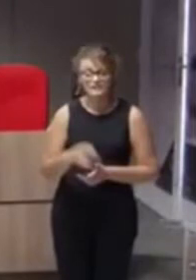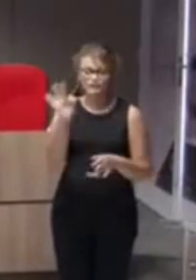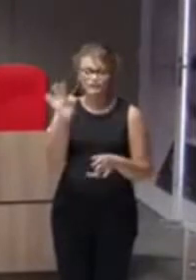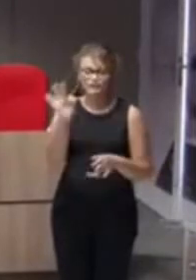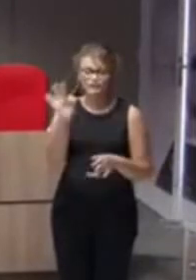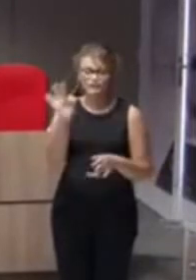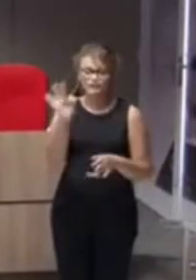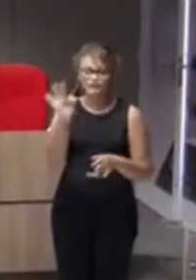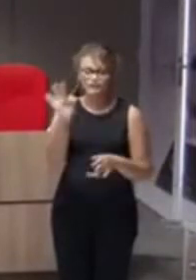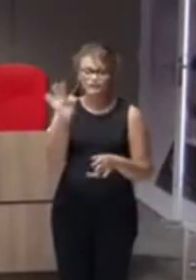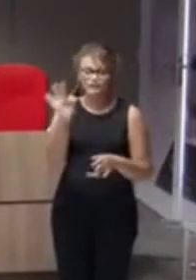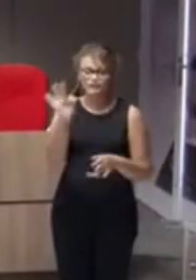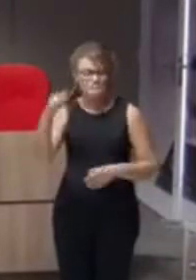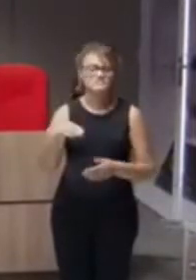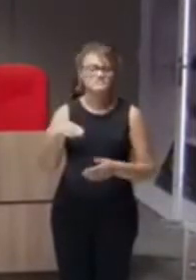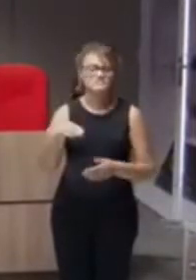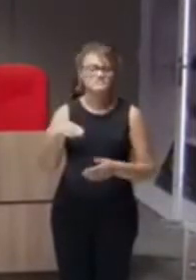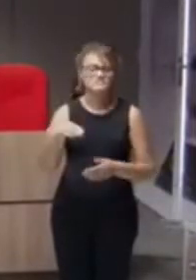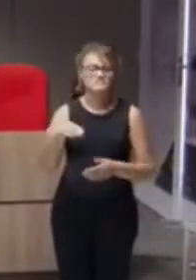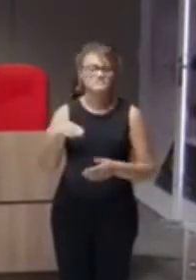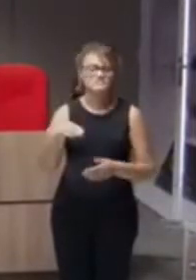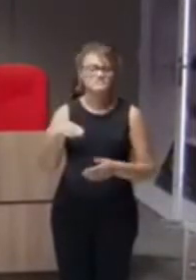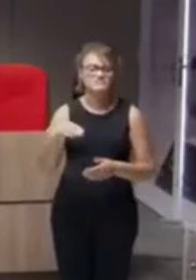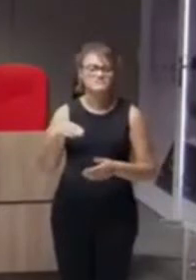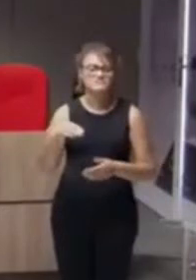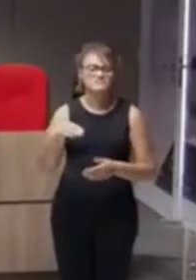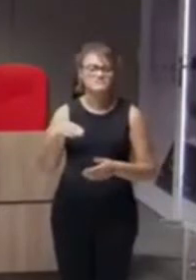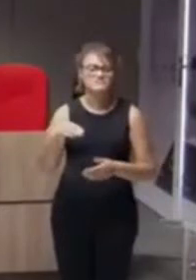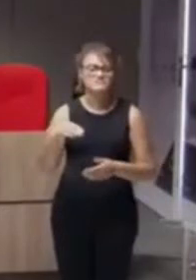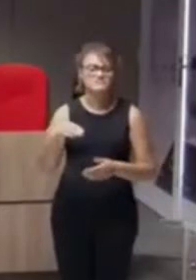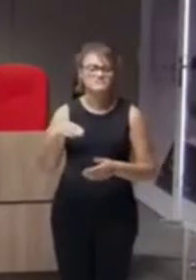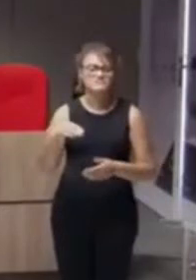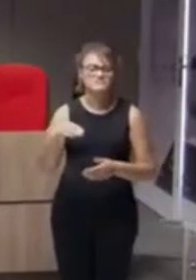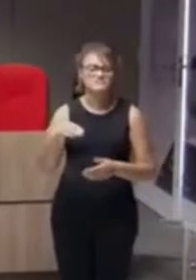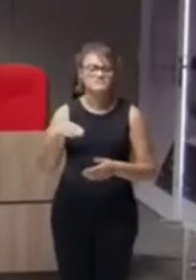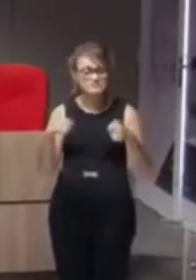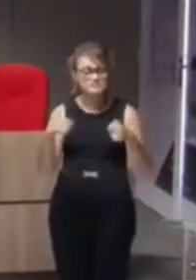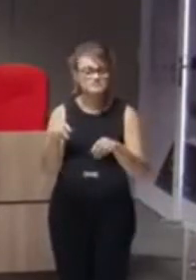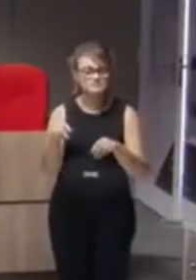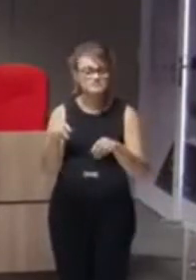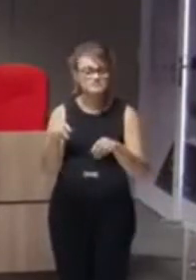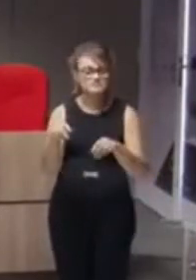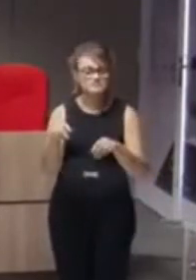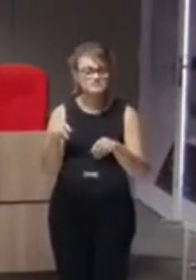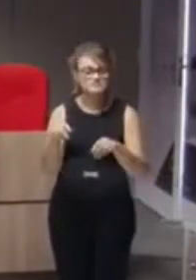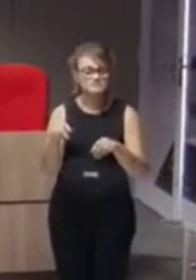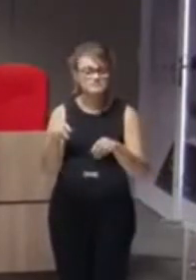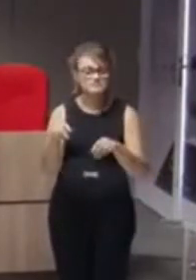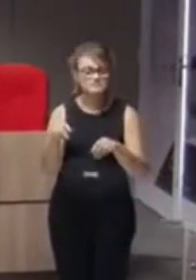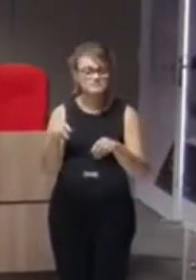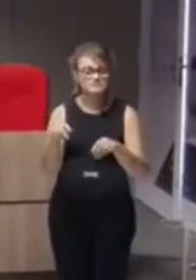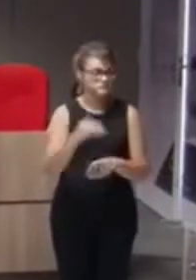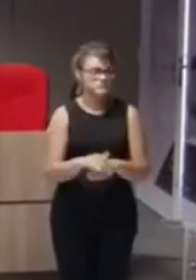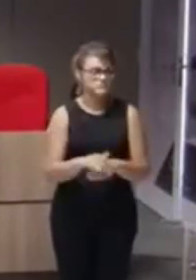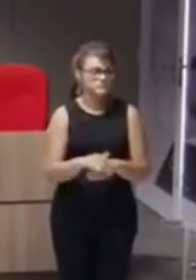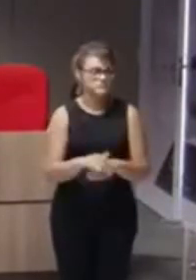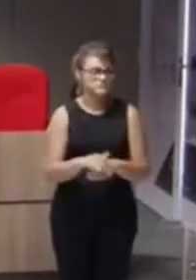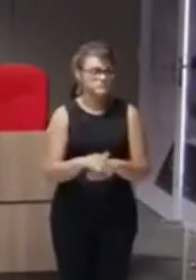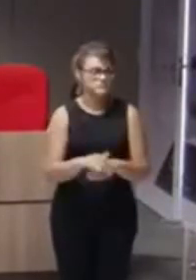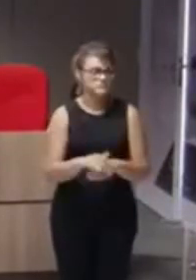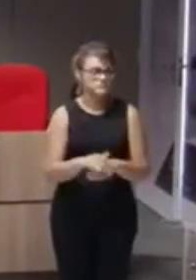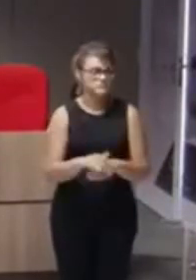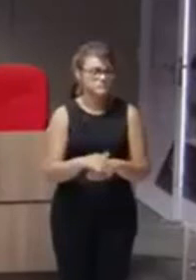Público Militar, o Ministério Público dos Estados, do DFT, devem perseguir. A resolutividade, como muito bem o